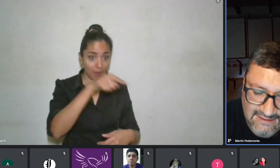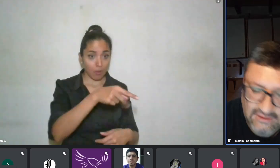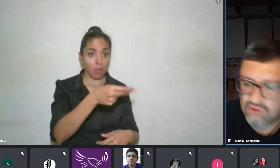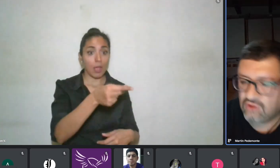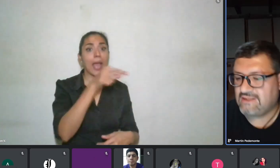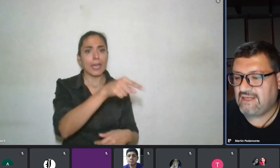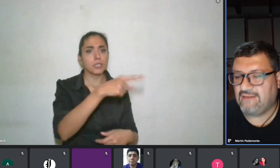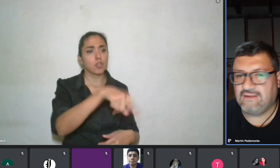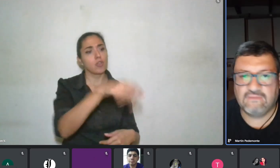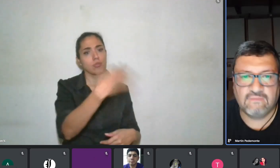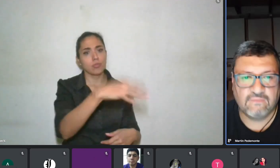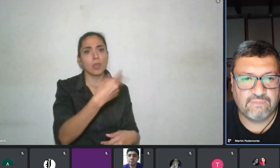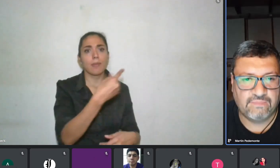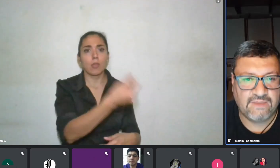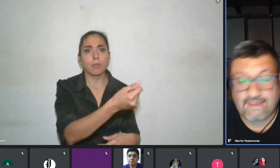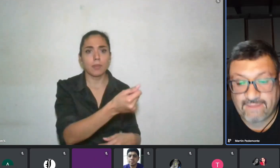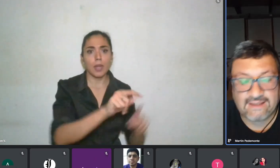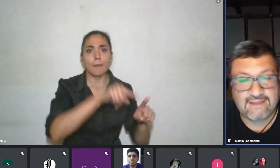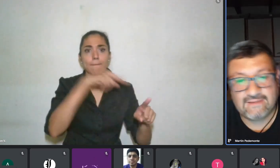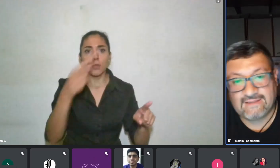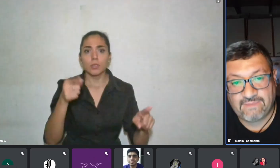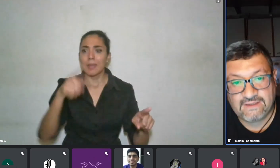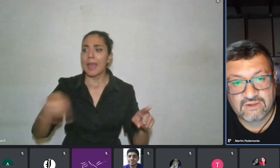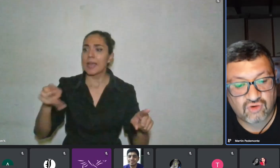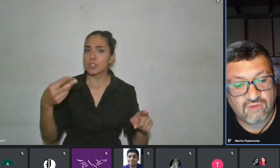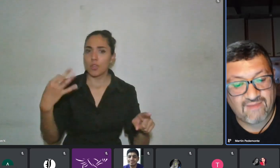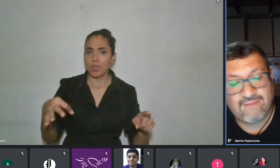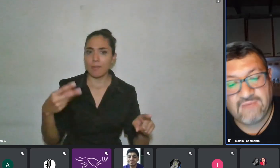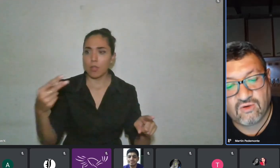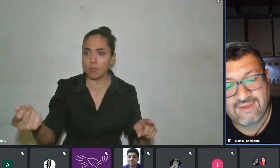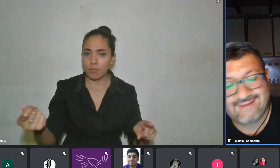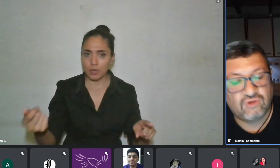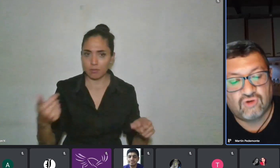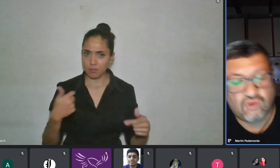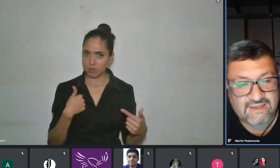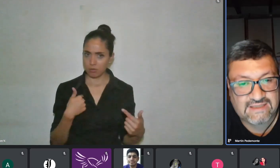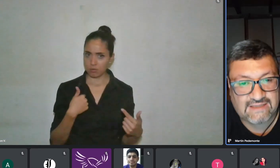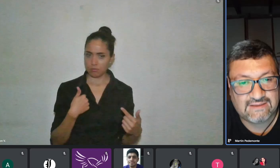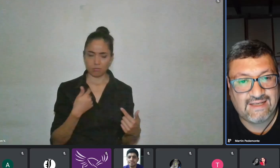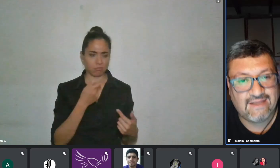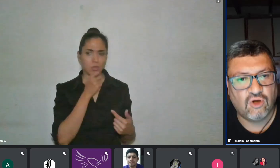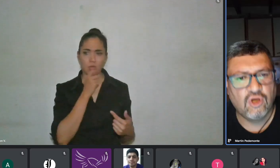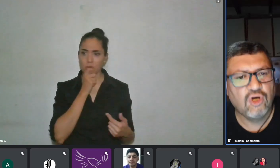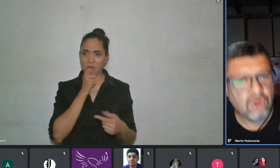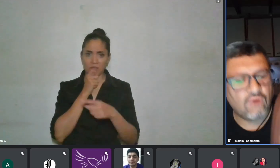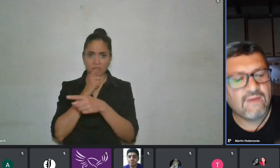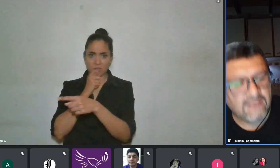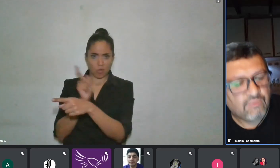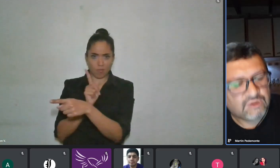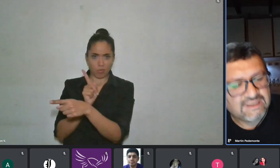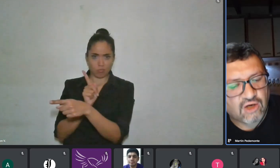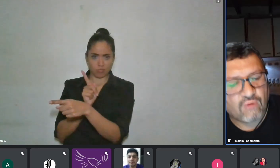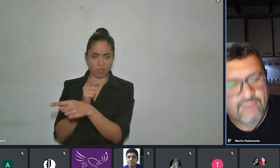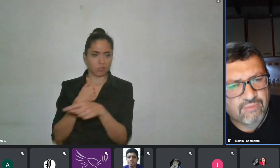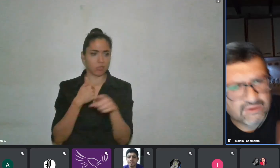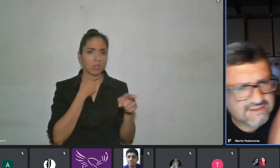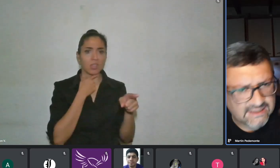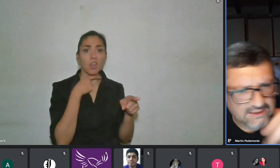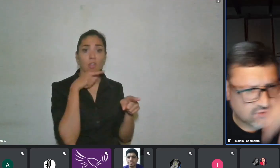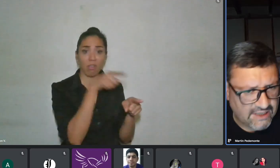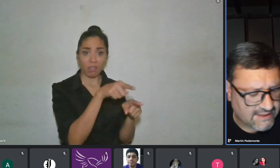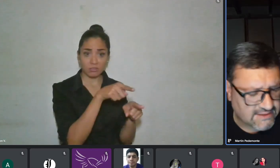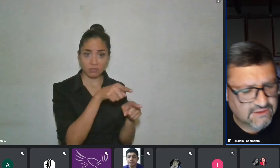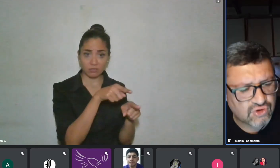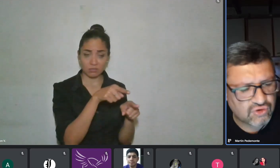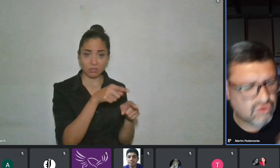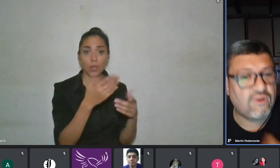semana a este otro comerciante, y capaz que de repente yo soy más amigo de este otro comerciante y le digo: no, vos tenés que comprar porque está cerca